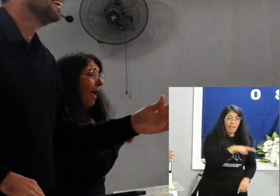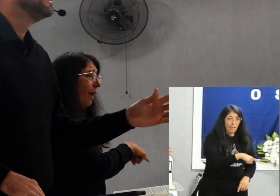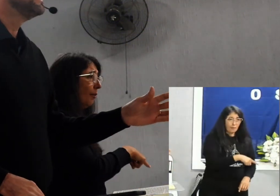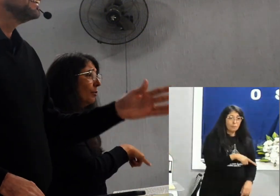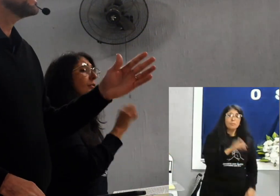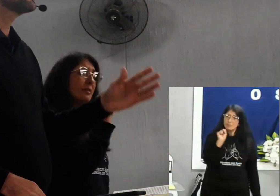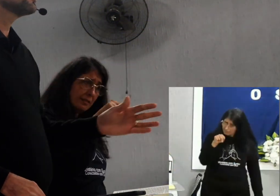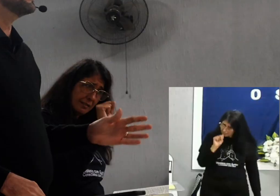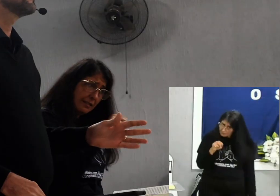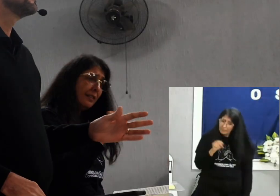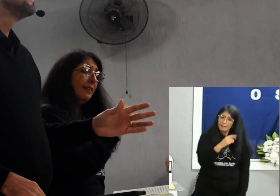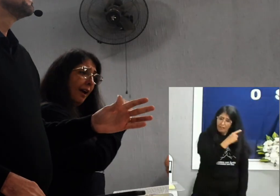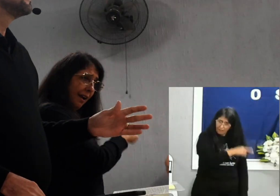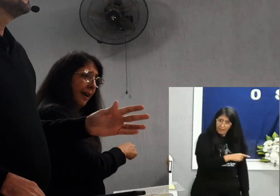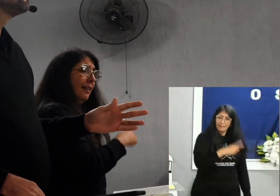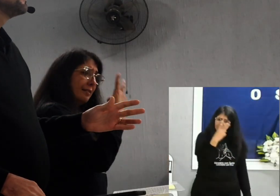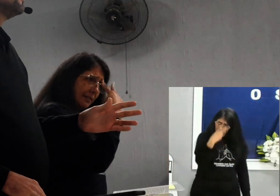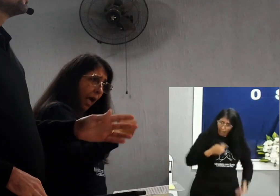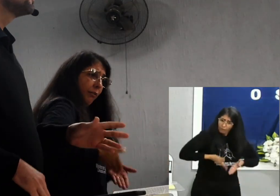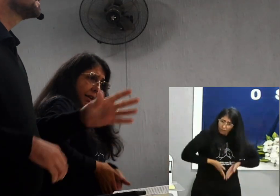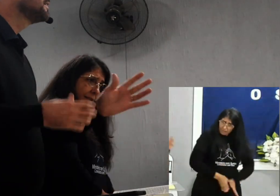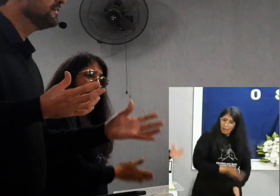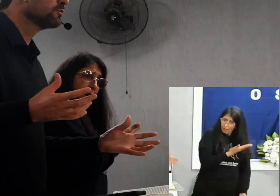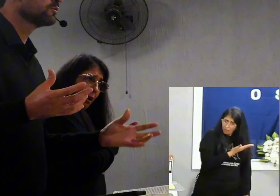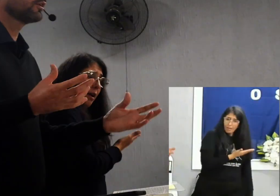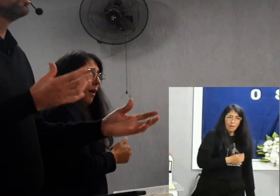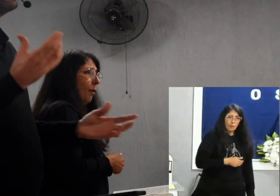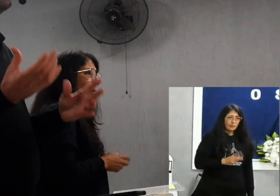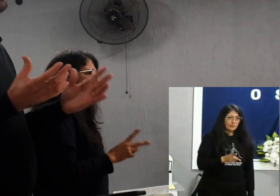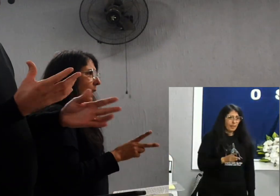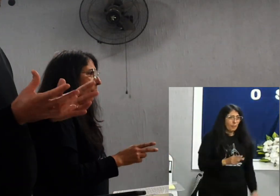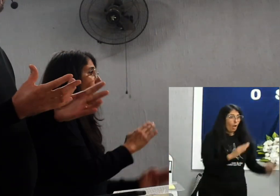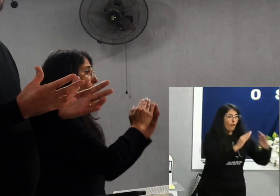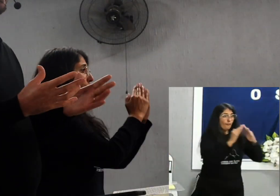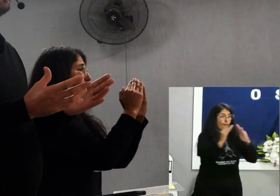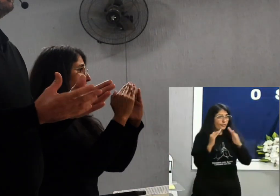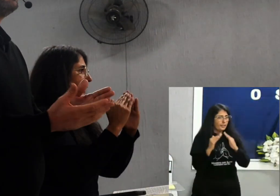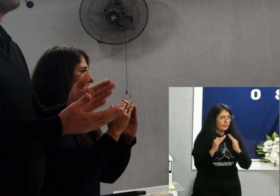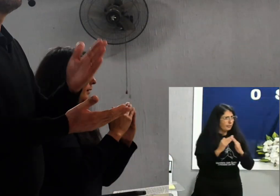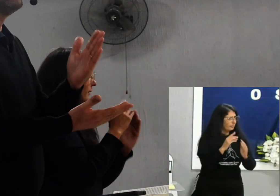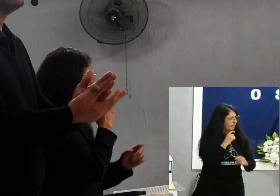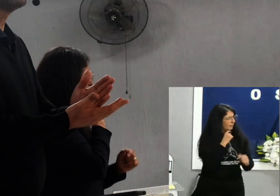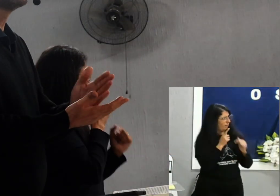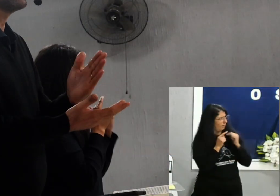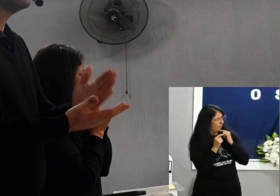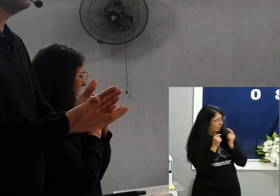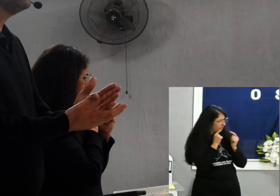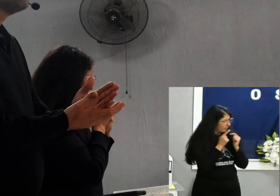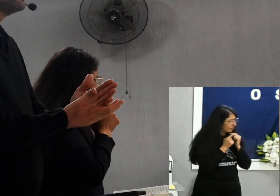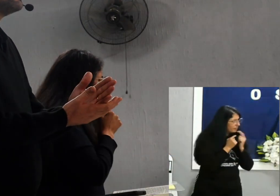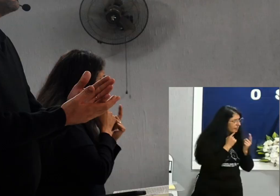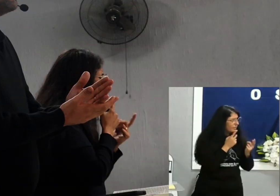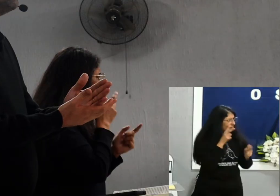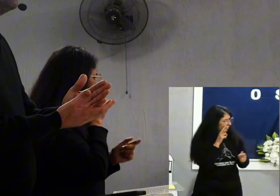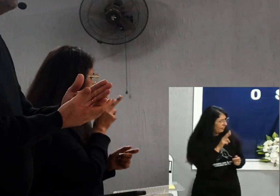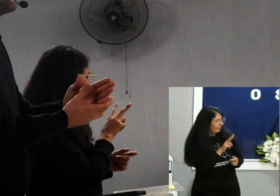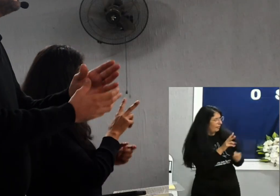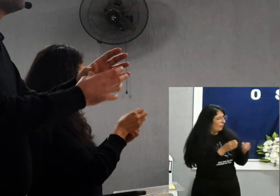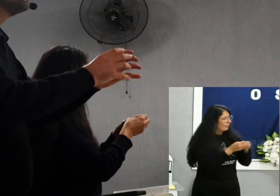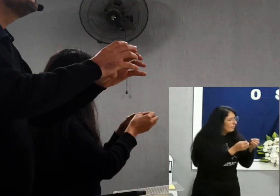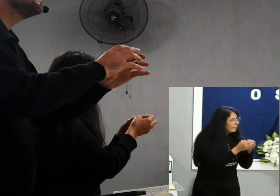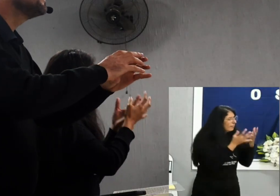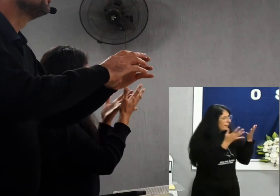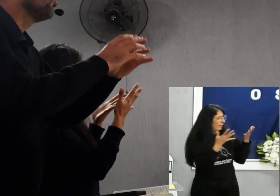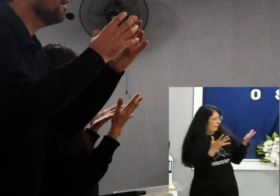era. Ele nasceu cego. Não é? Os vizinhos ficam num dilema ali. E os mestres da lei,